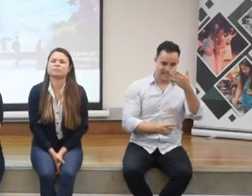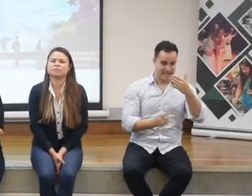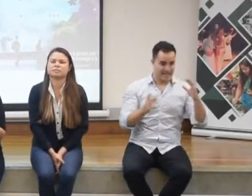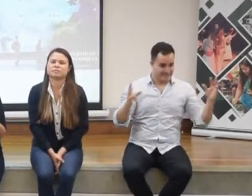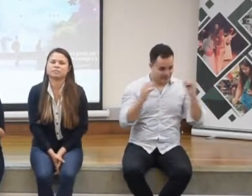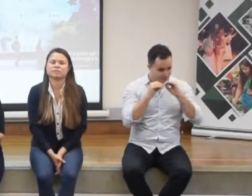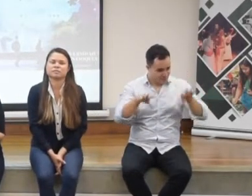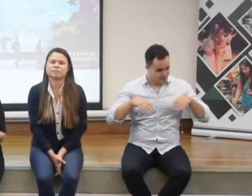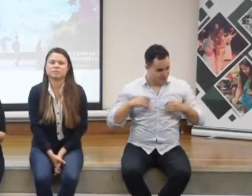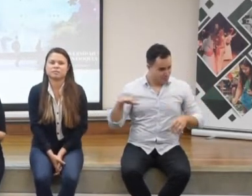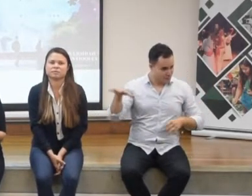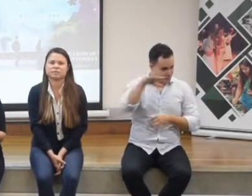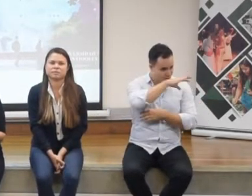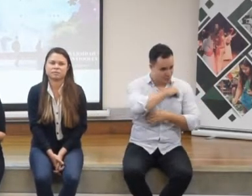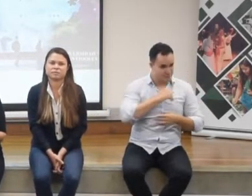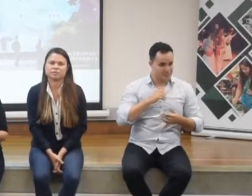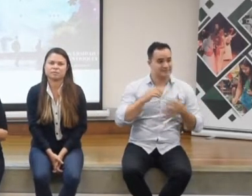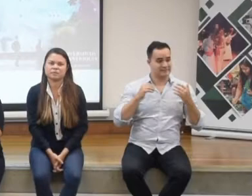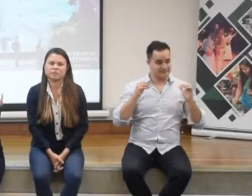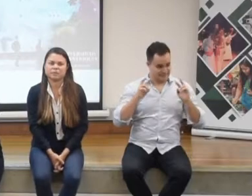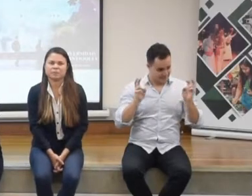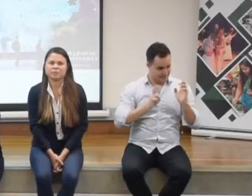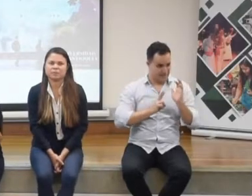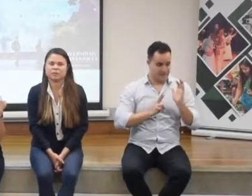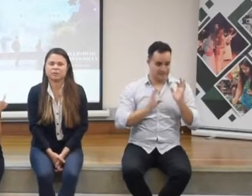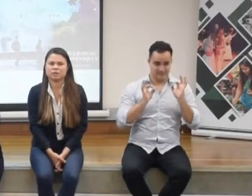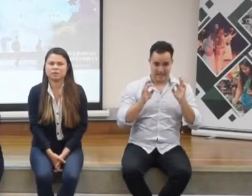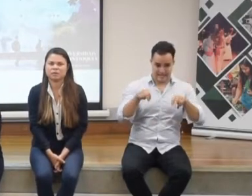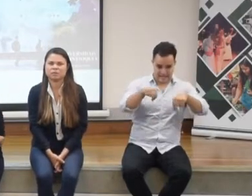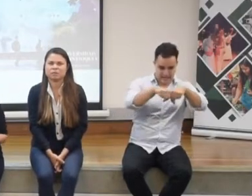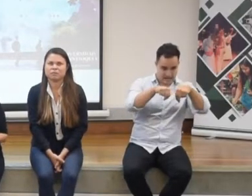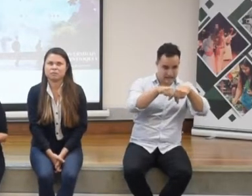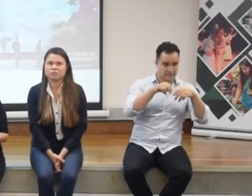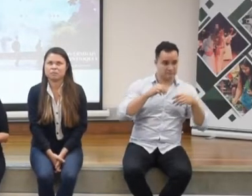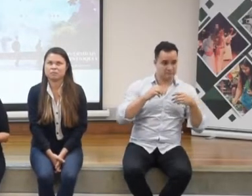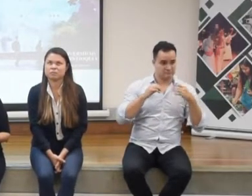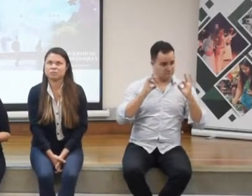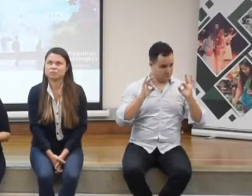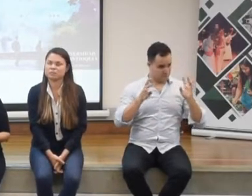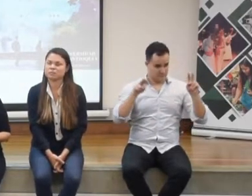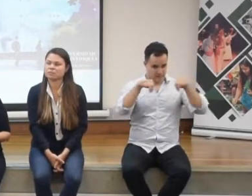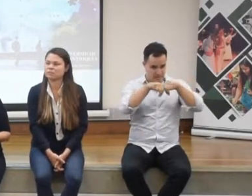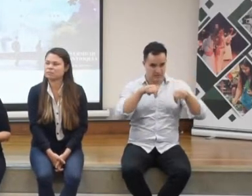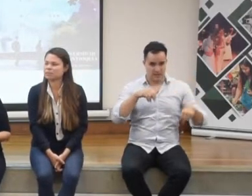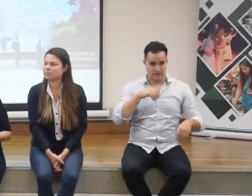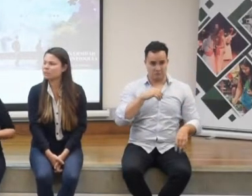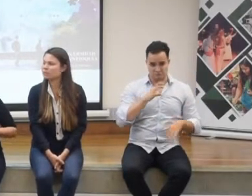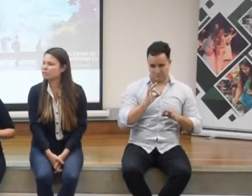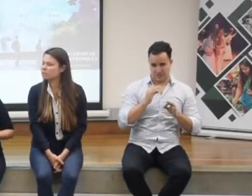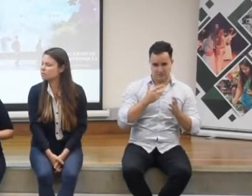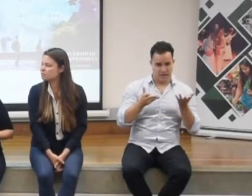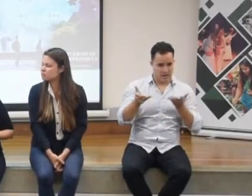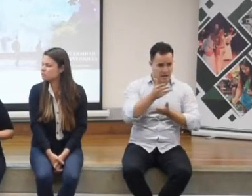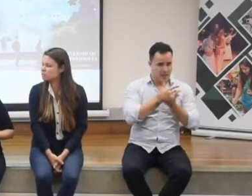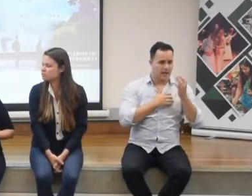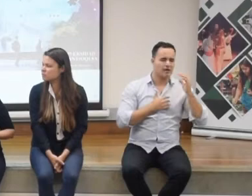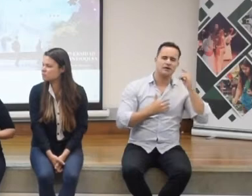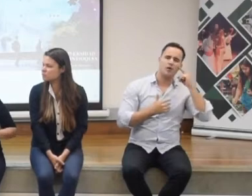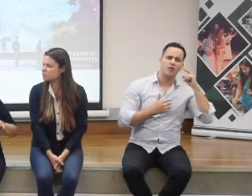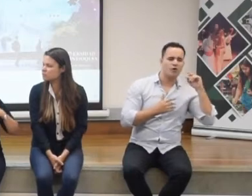y cómo lo entiende la universidad y cómo lo entendemos nosotros desde nuestras propuestas, de nuestros